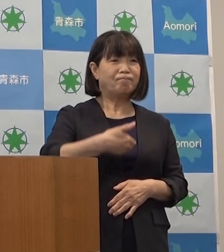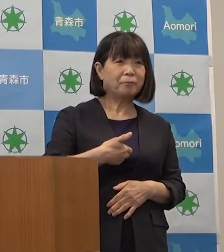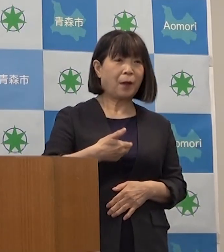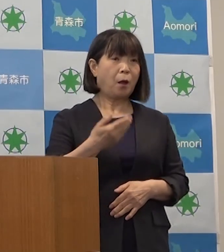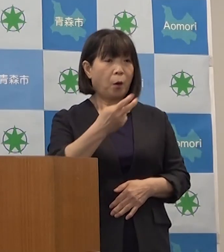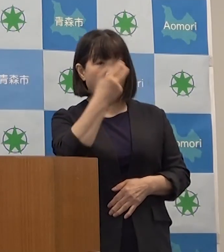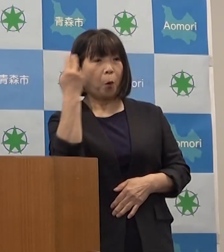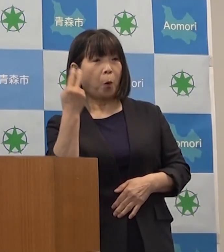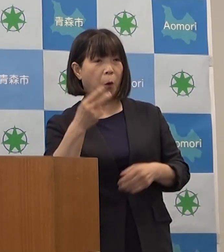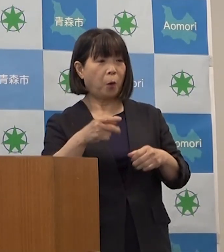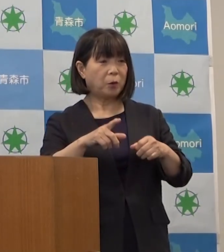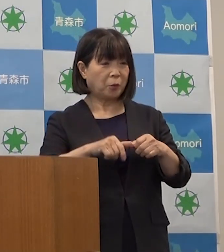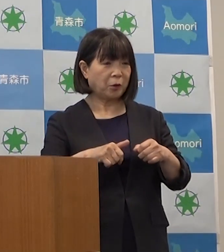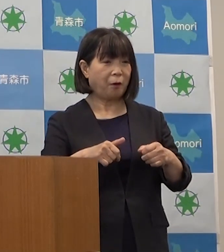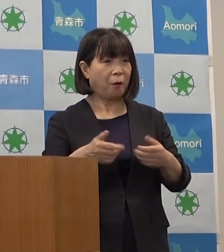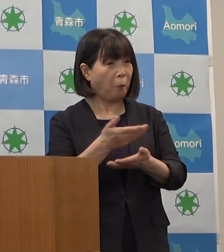じ。